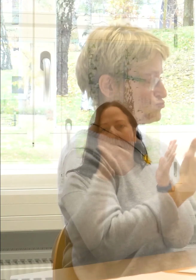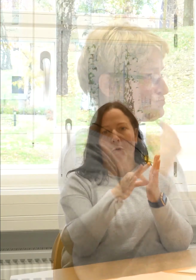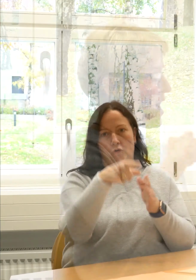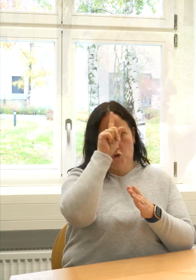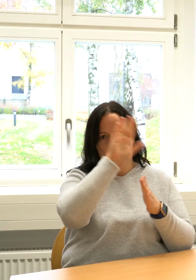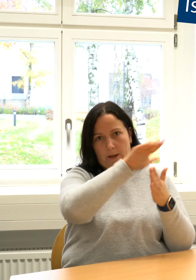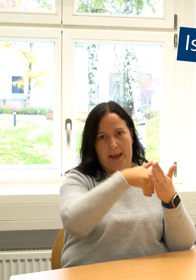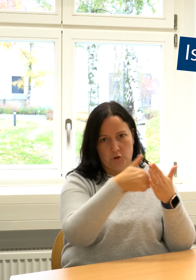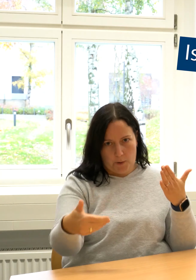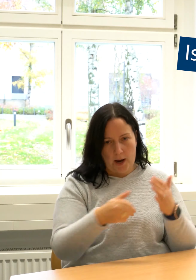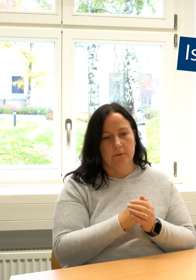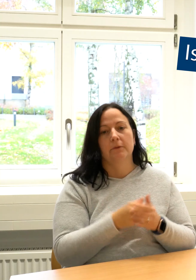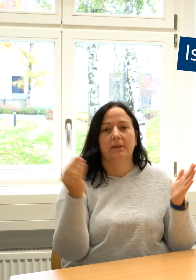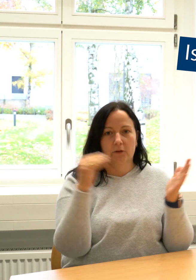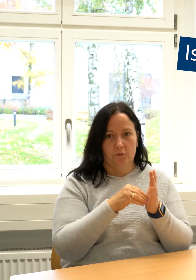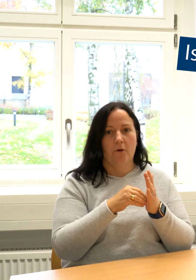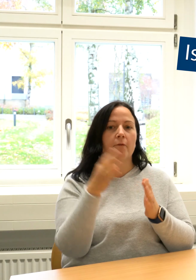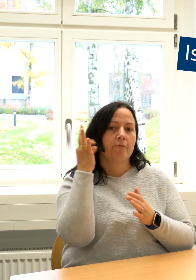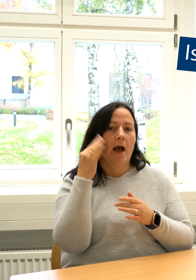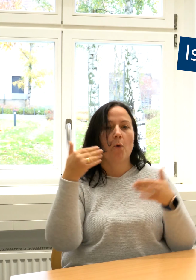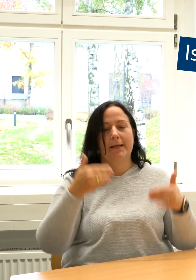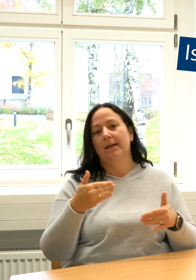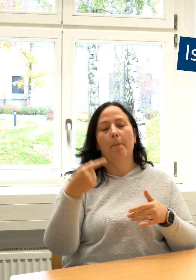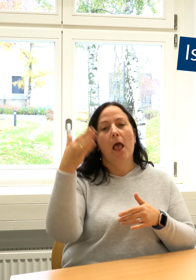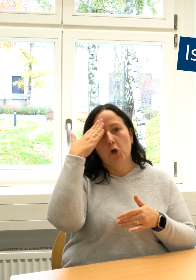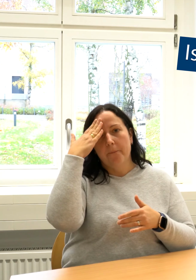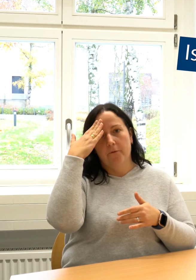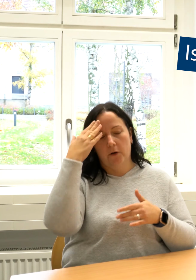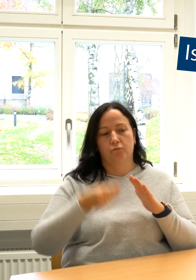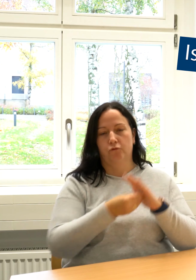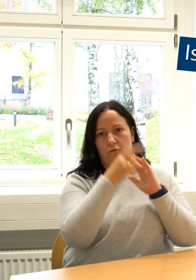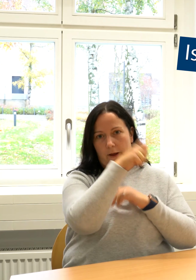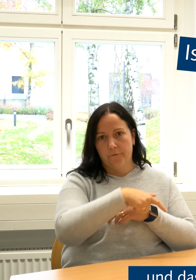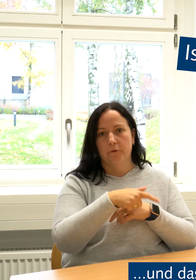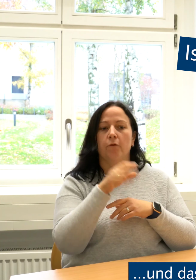Zusätzlich werden wir von Frau Isabel Göpfert unterstützt, die uns bei der Übersetzung hilft.